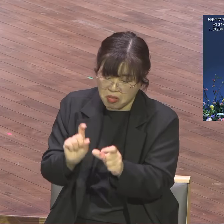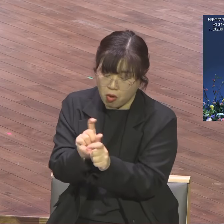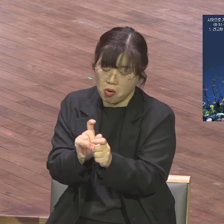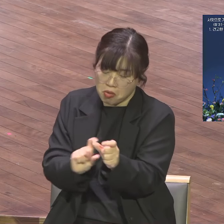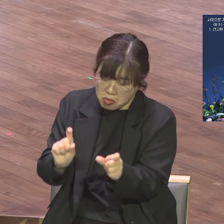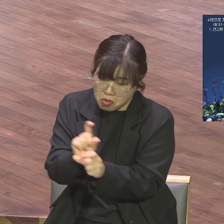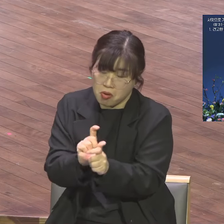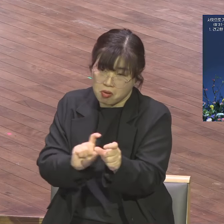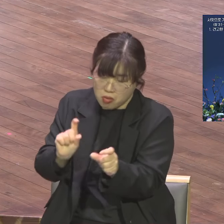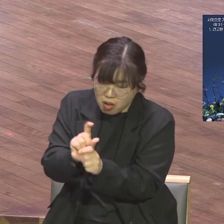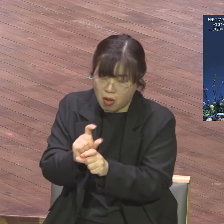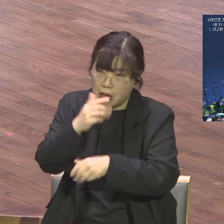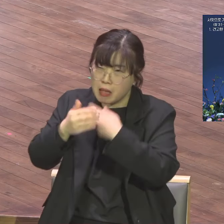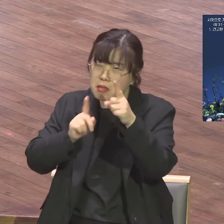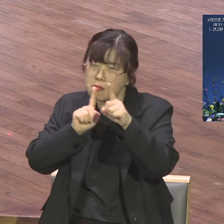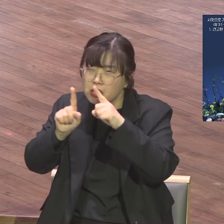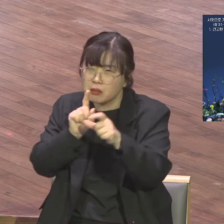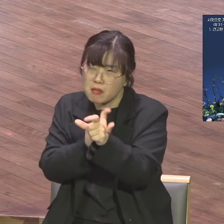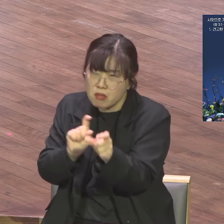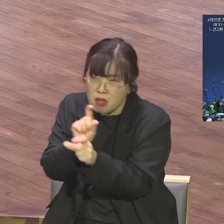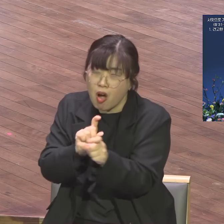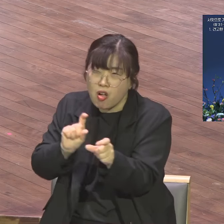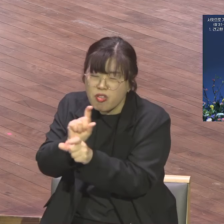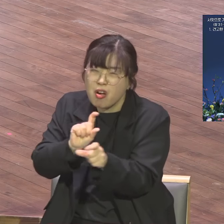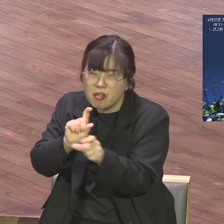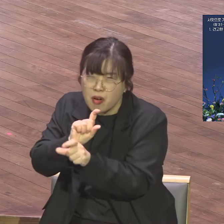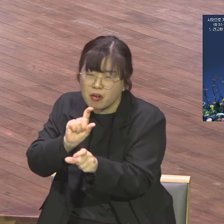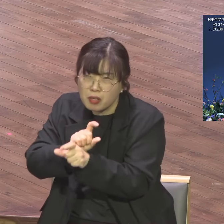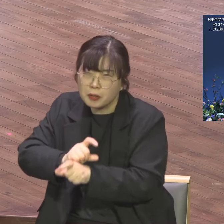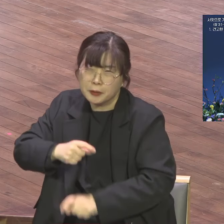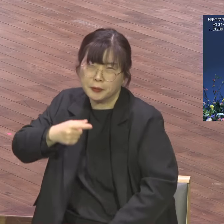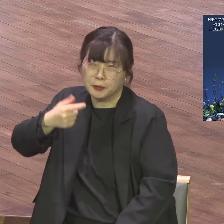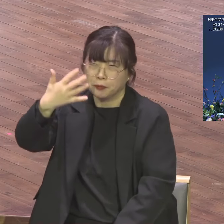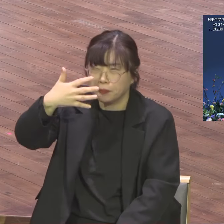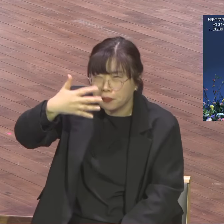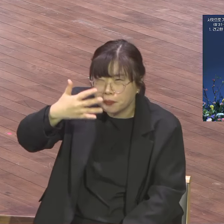평안하지 않습니까? 왜 부족함이 많습니까?